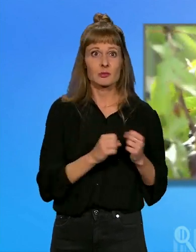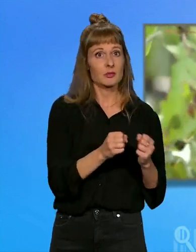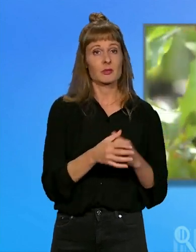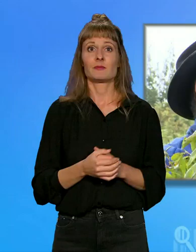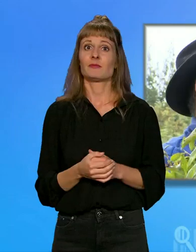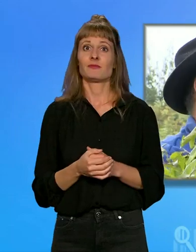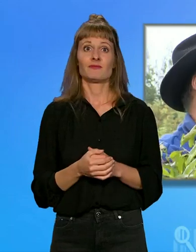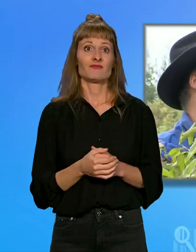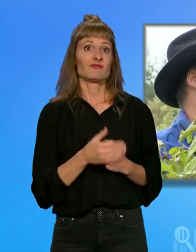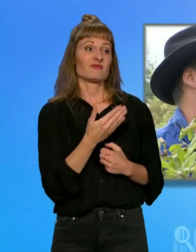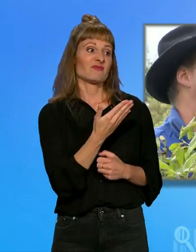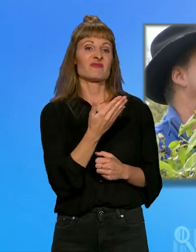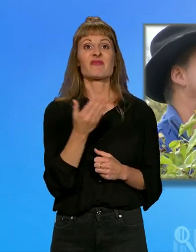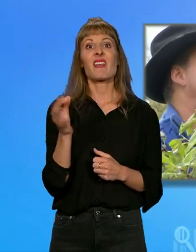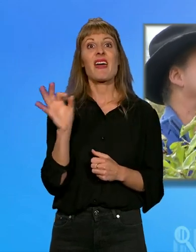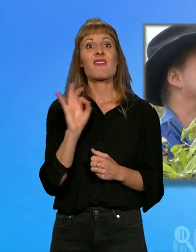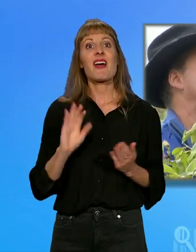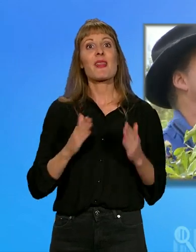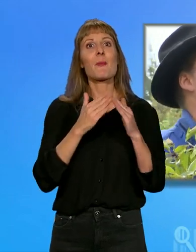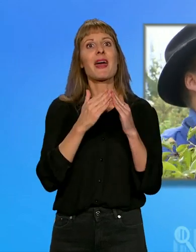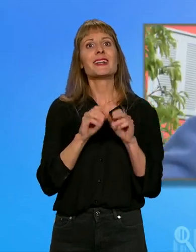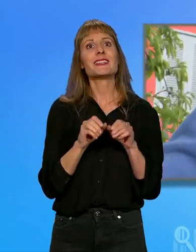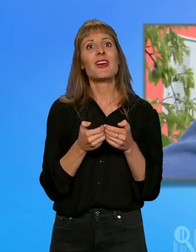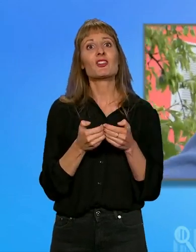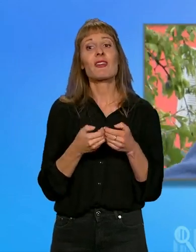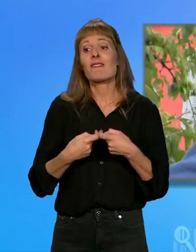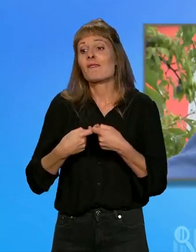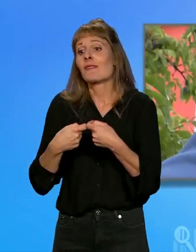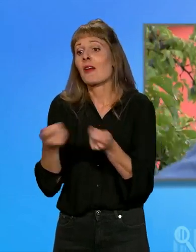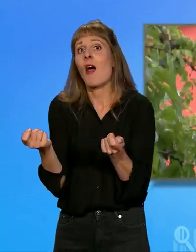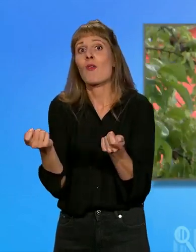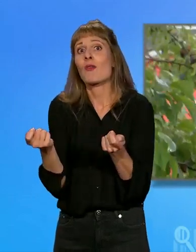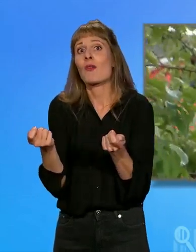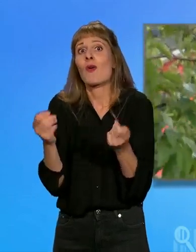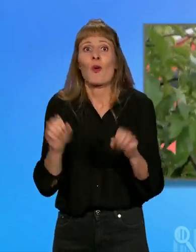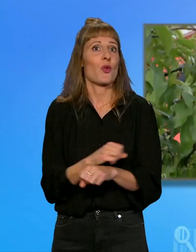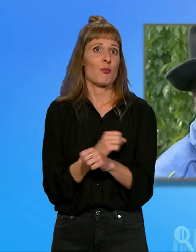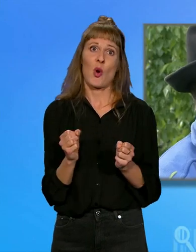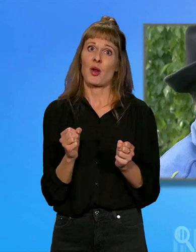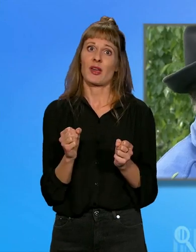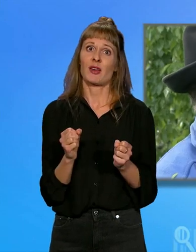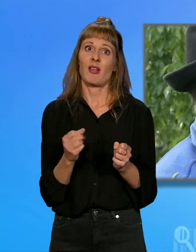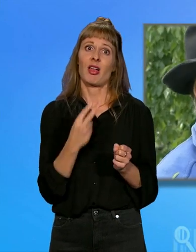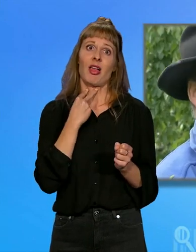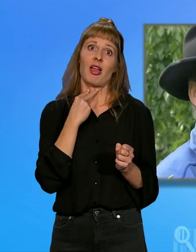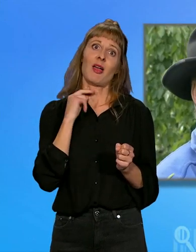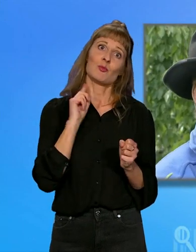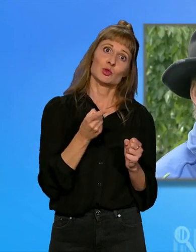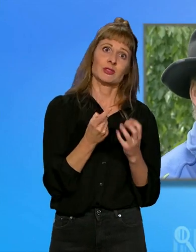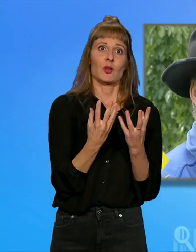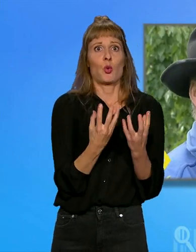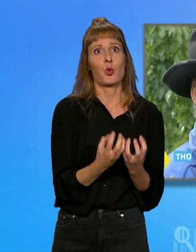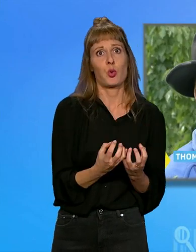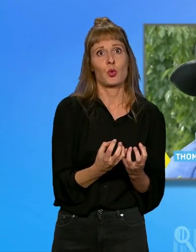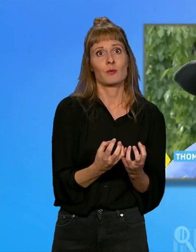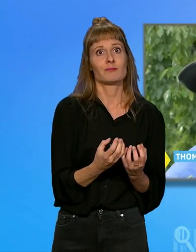Seine Fellenberg-Zwetschgen kann er deshalb nicht verkaufen. Er wird sie dörren. Ja, eigentlich sind es teure Zwetschgen